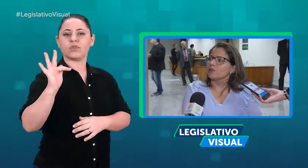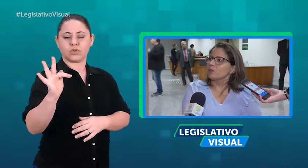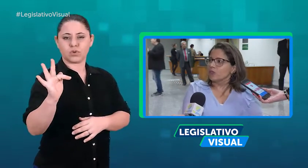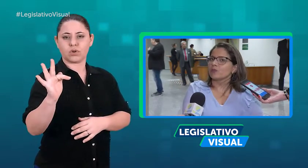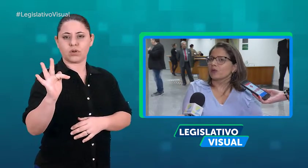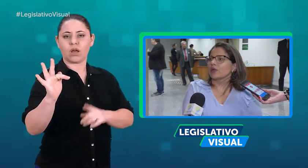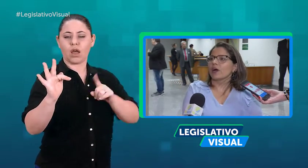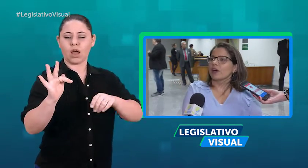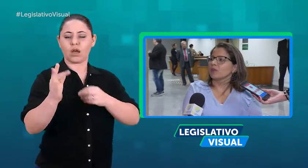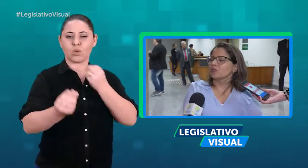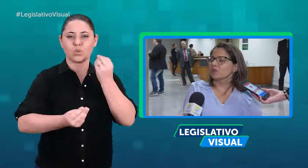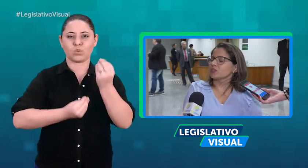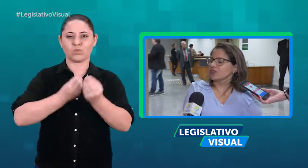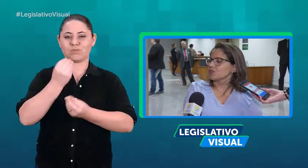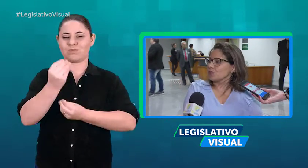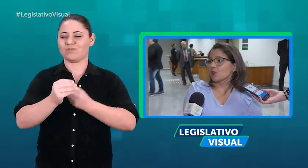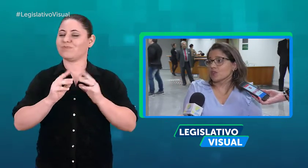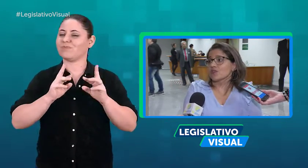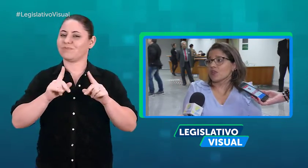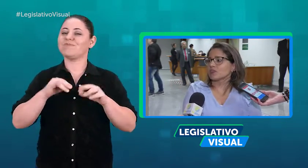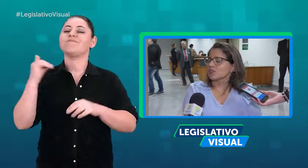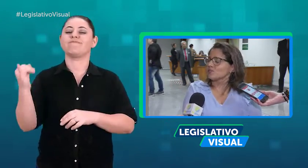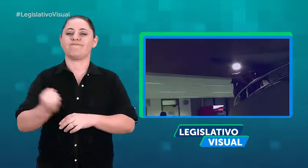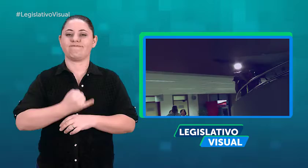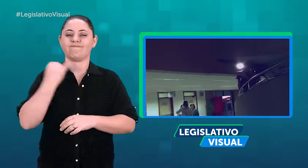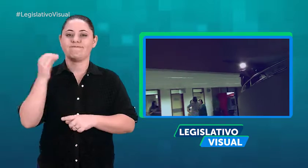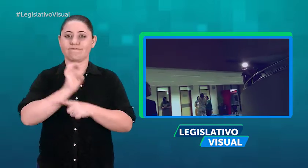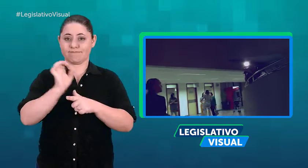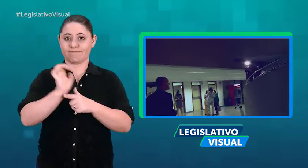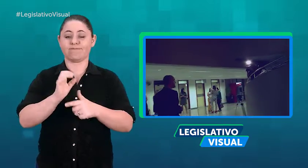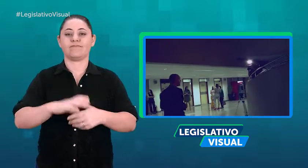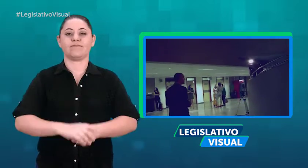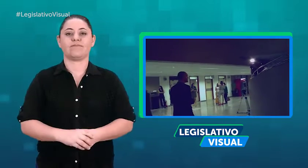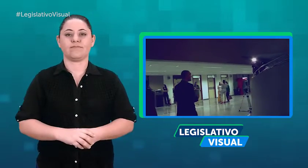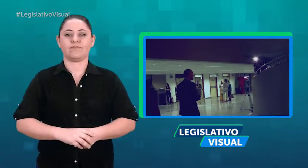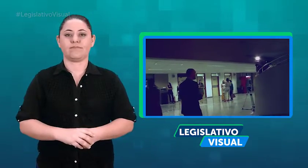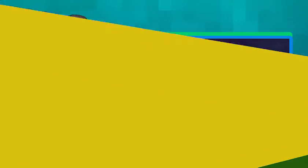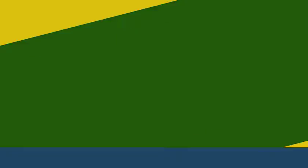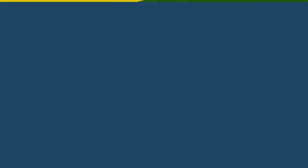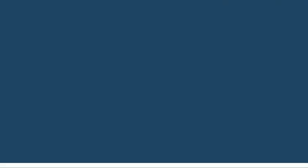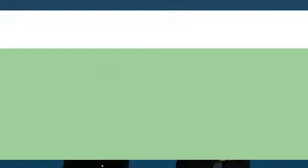uma maneira muito peculiar e muito importante para o nosso Estado.